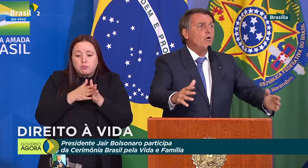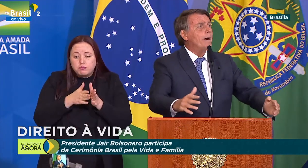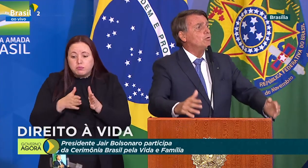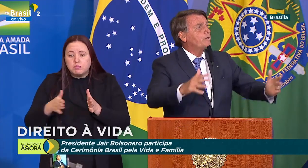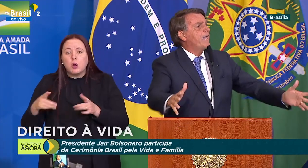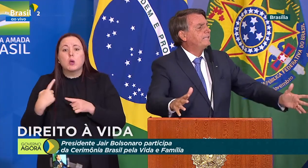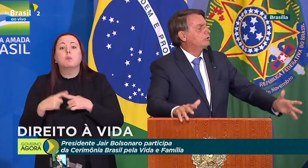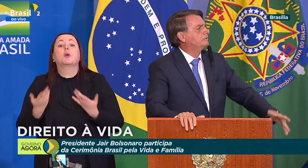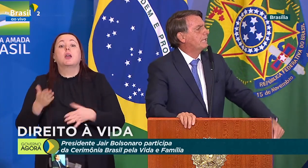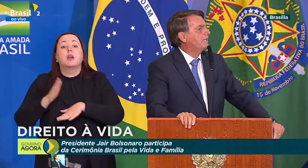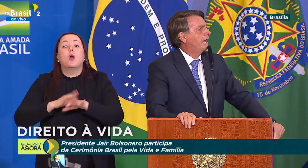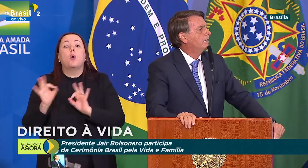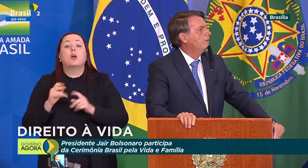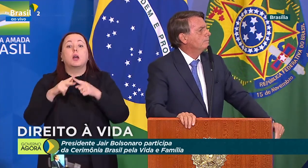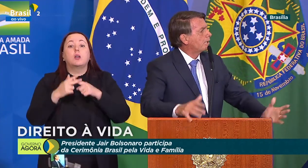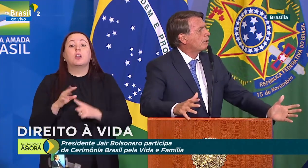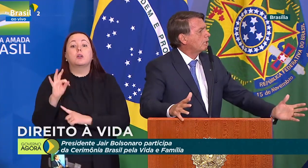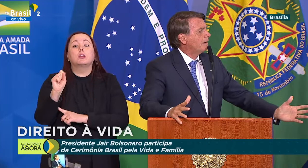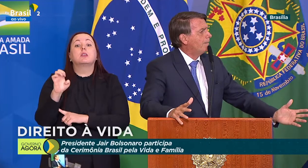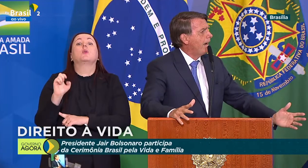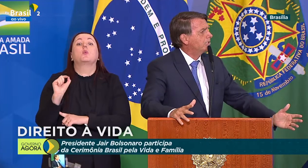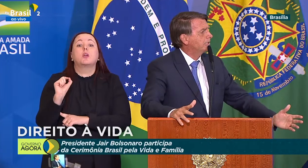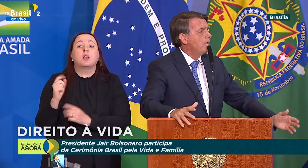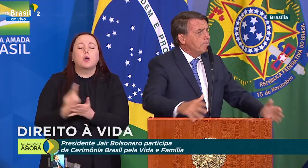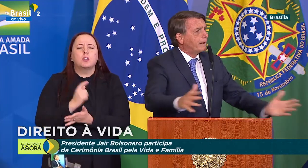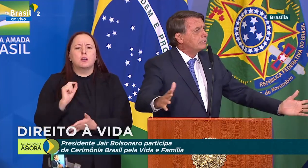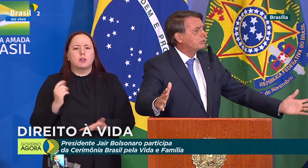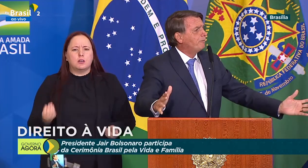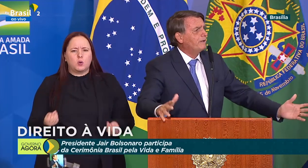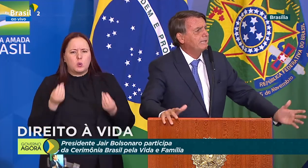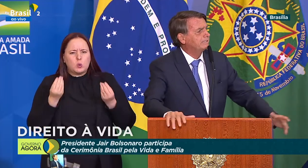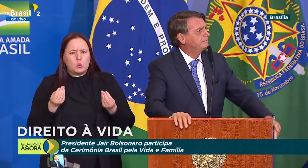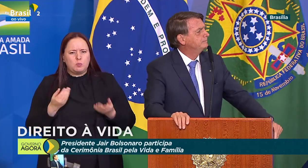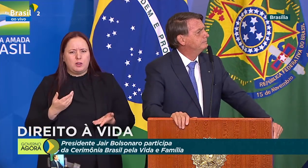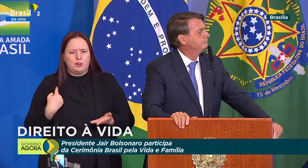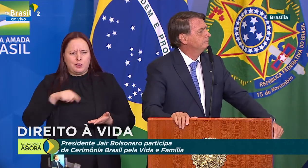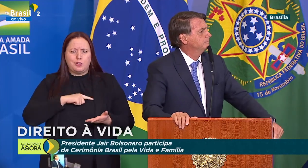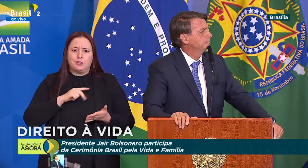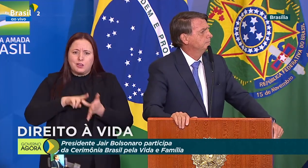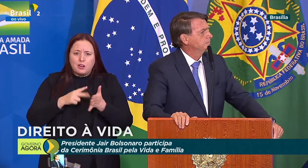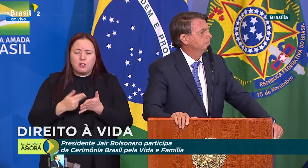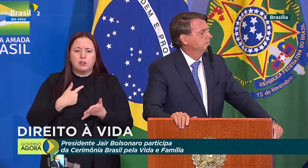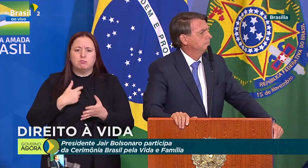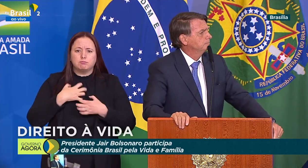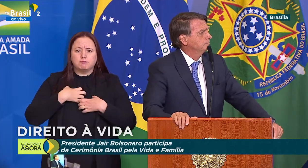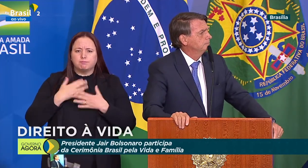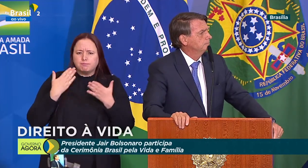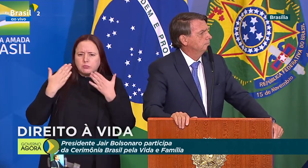ficar arrumando o quê dentro de s.a. que é só sobra mais gente para desconfiança